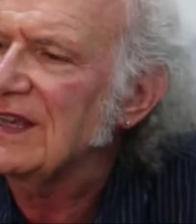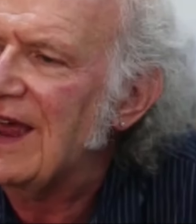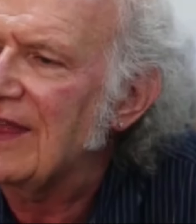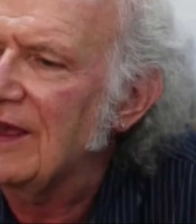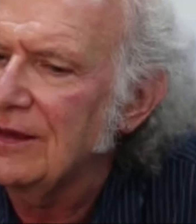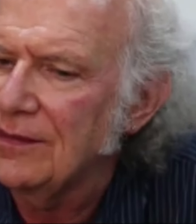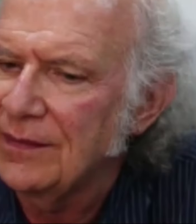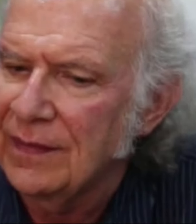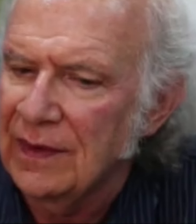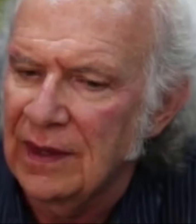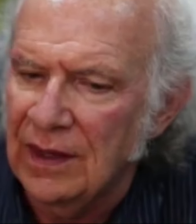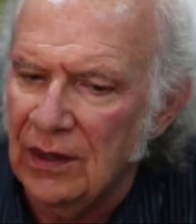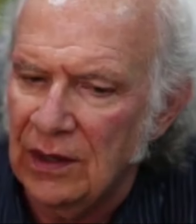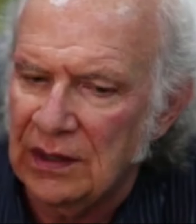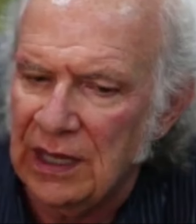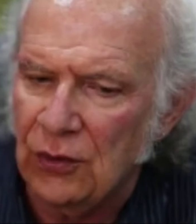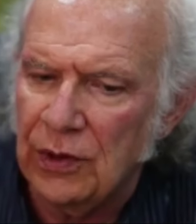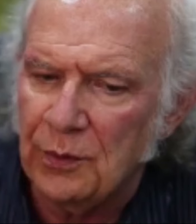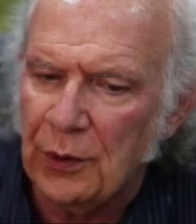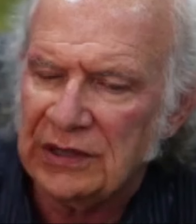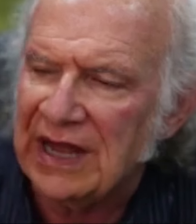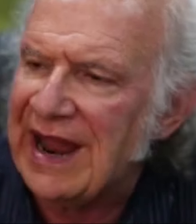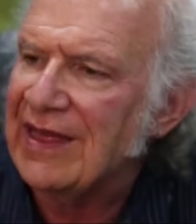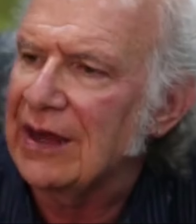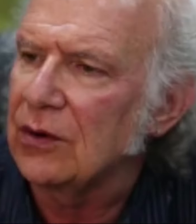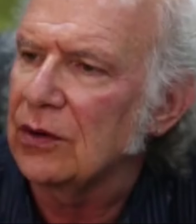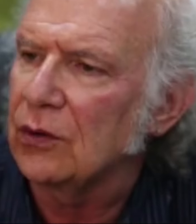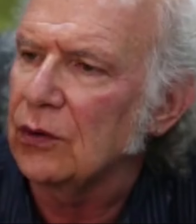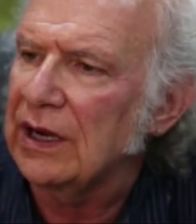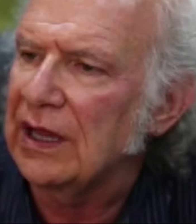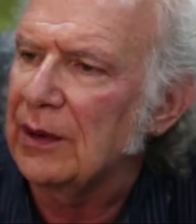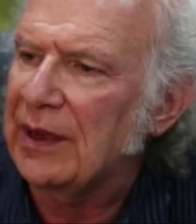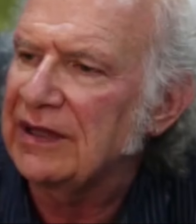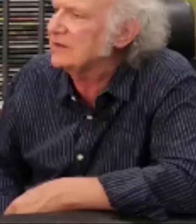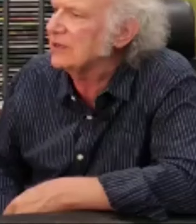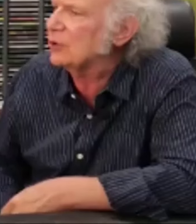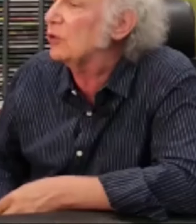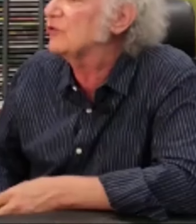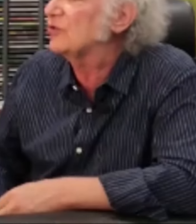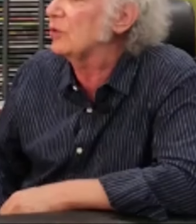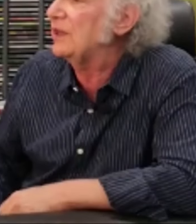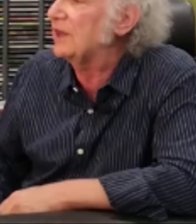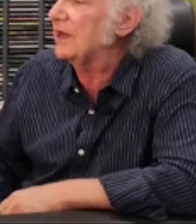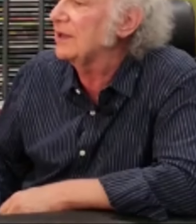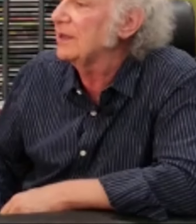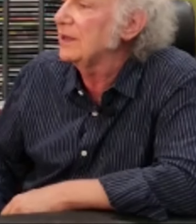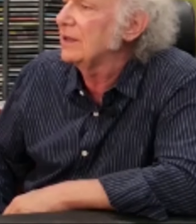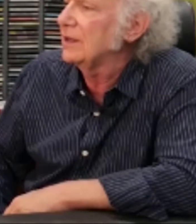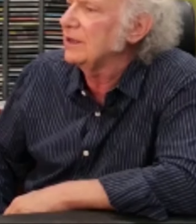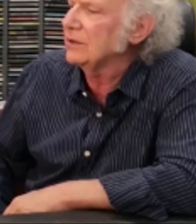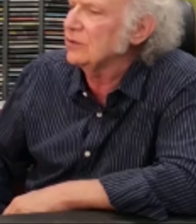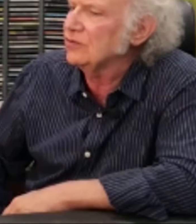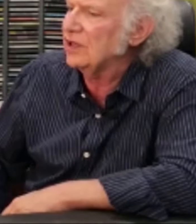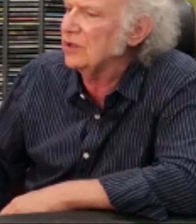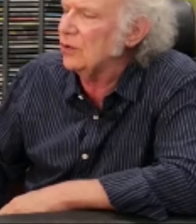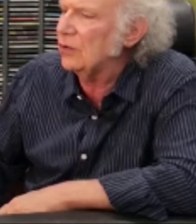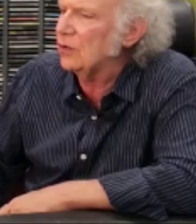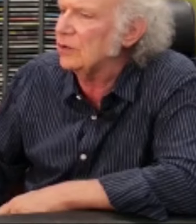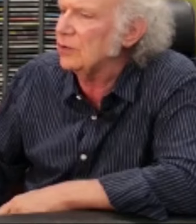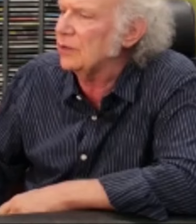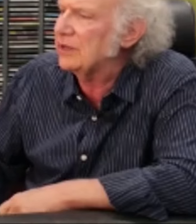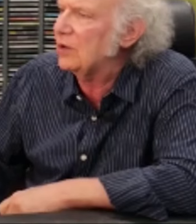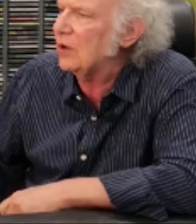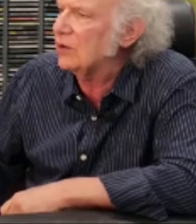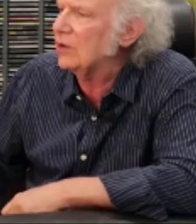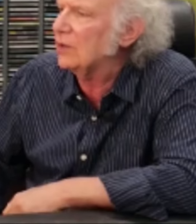no se hace nada, que no importa nada de lo que ocurre en el país, que todo se olvida. Y entonces yo